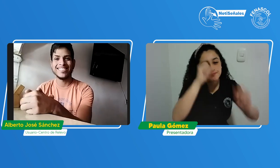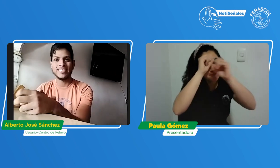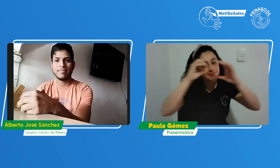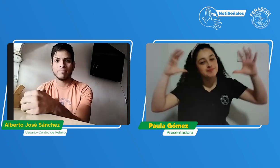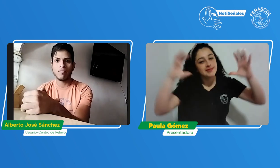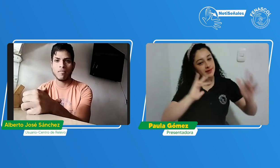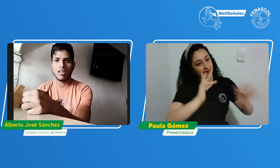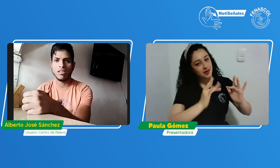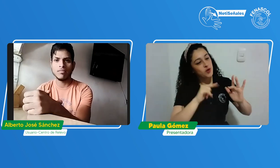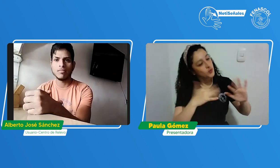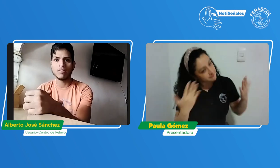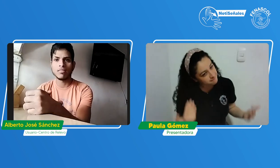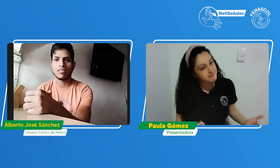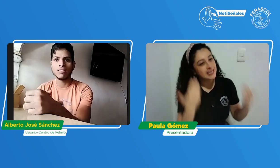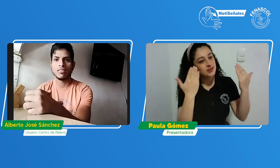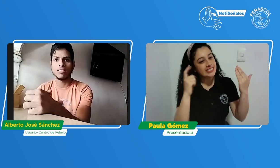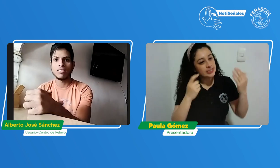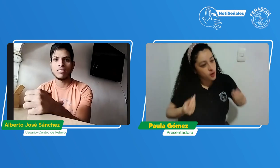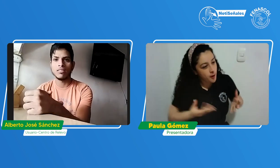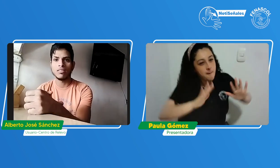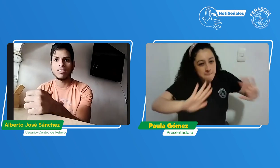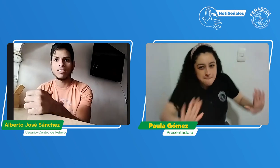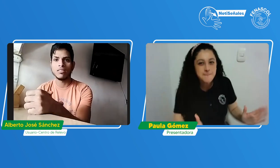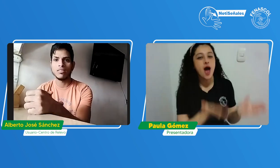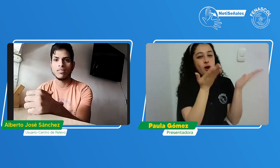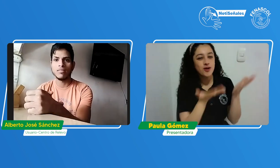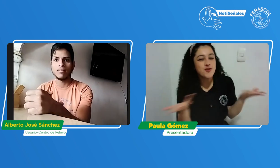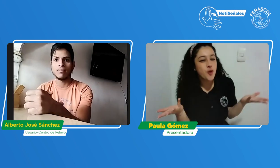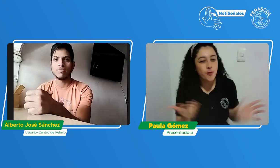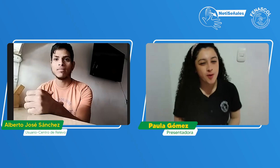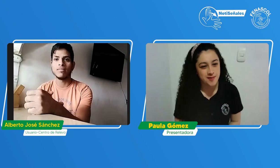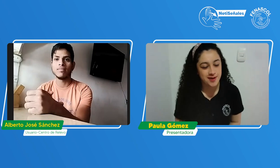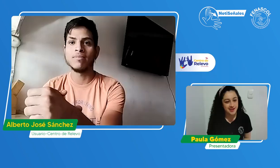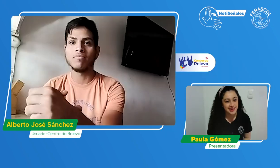Cómo crees que centro de relevo mejora la vida o es útil